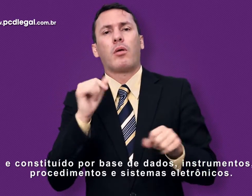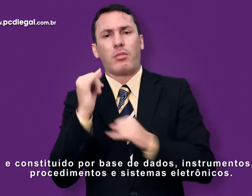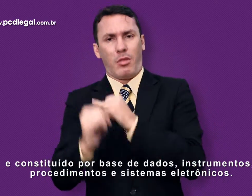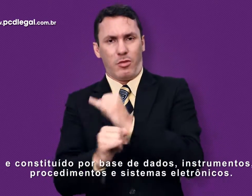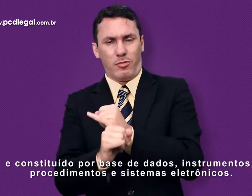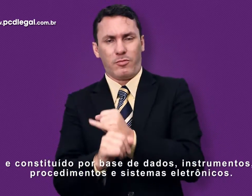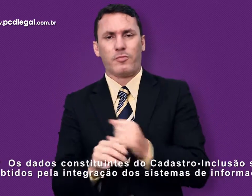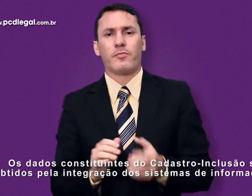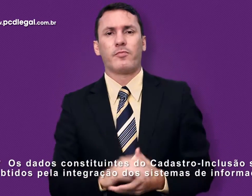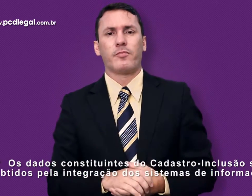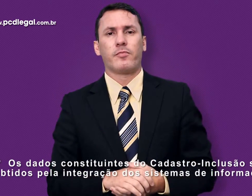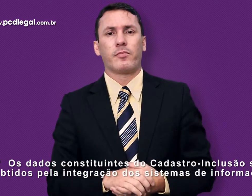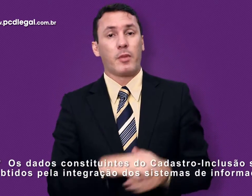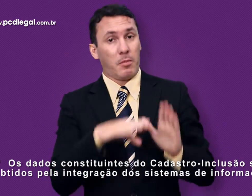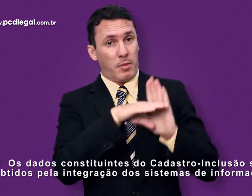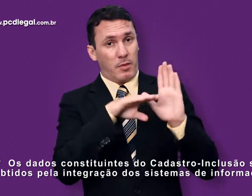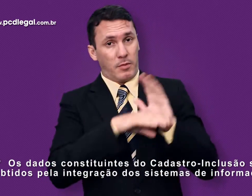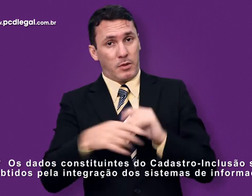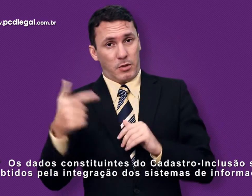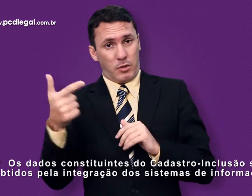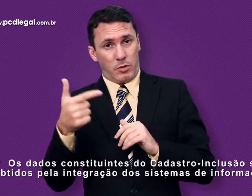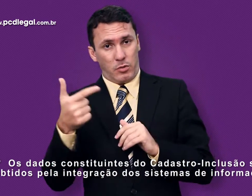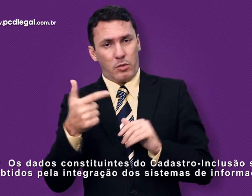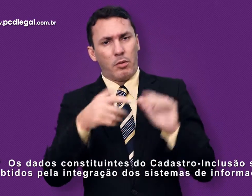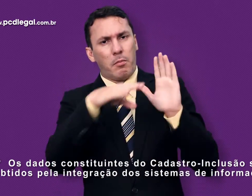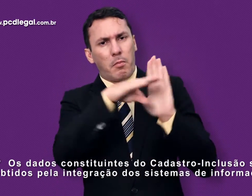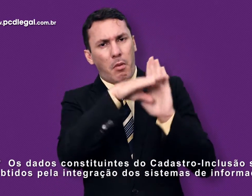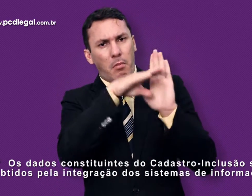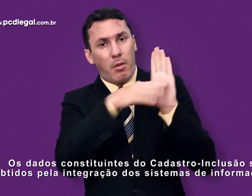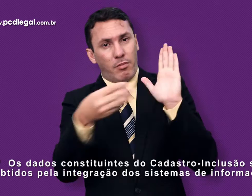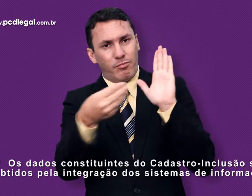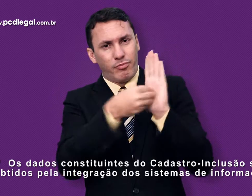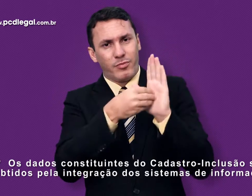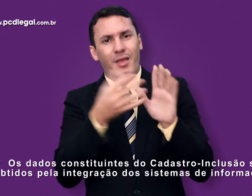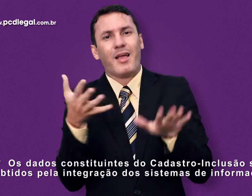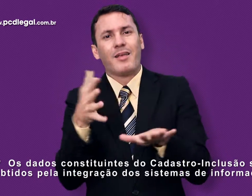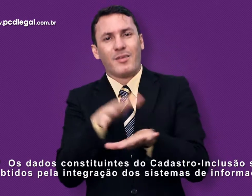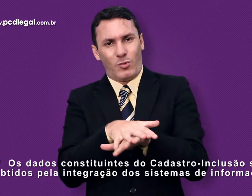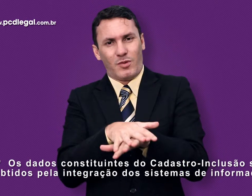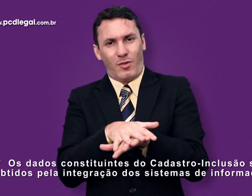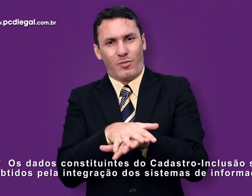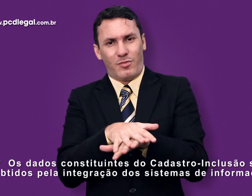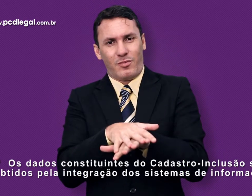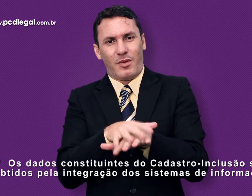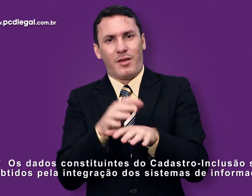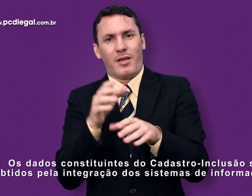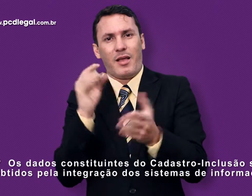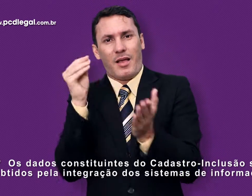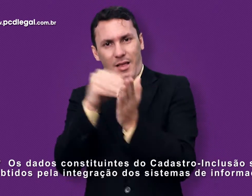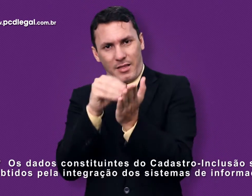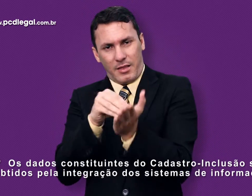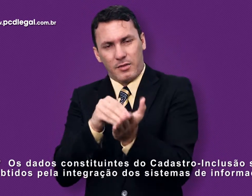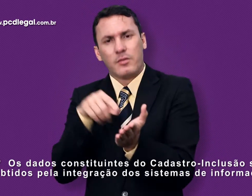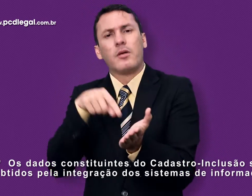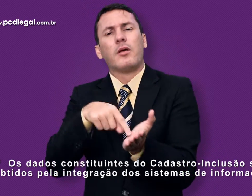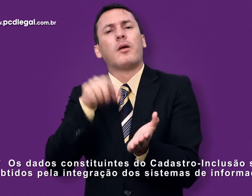eletrônicos. Parágrafo 2º. Os dados constituintes do Cadastro Inclusão serão obtidos pela integração